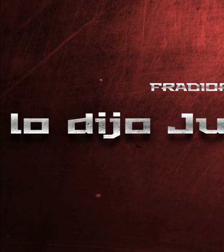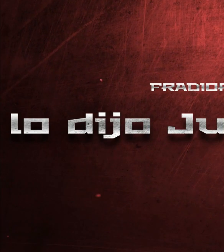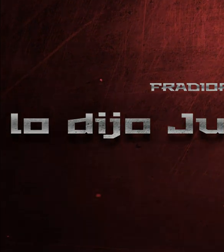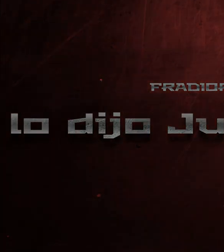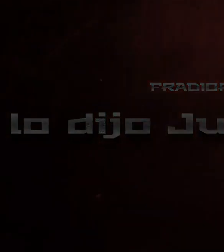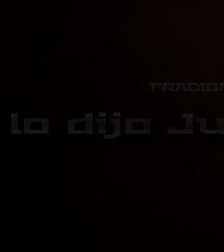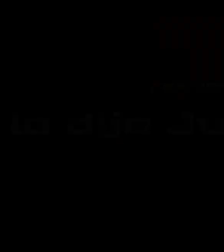¡Gracias!